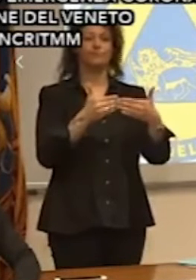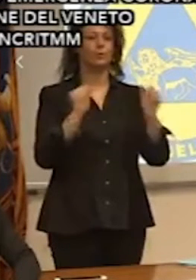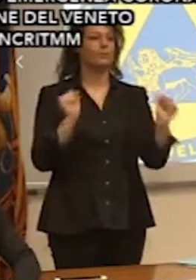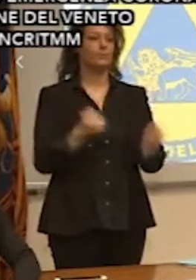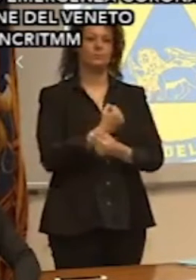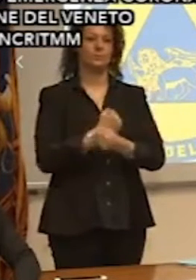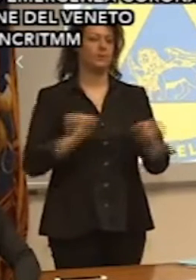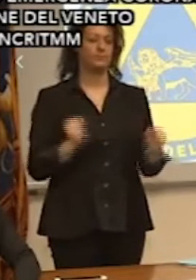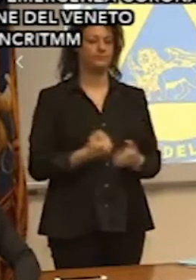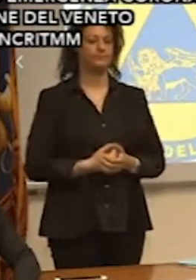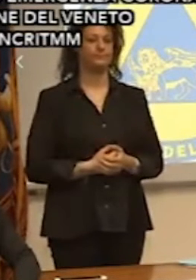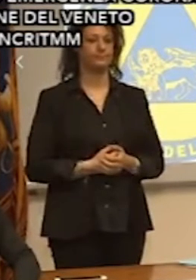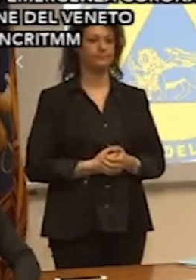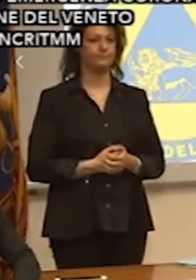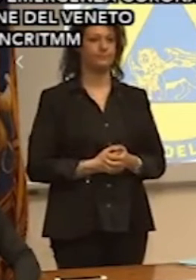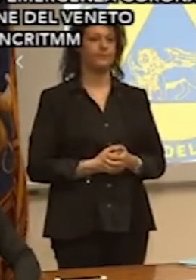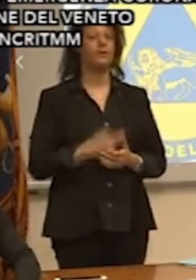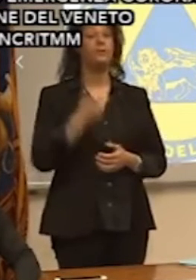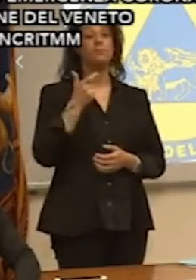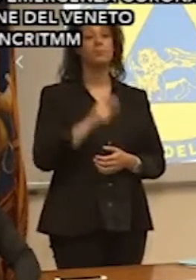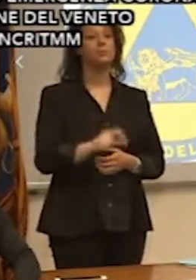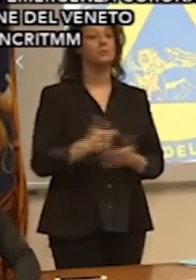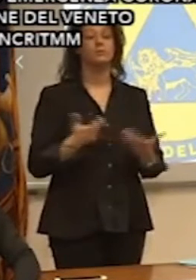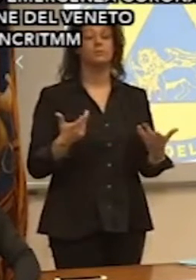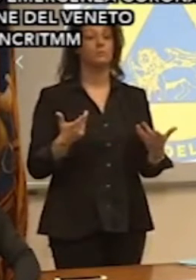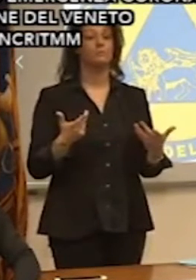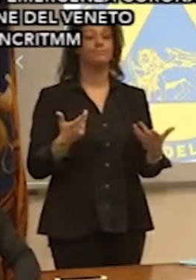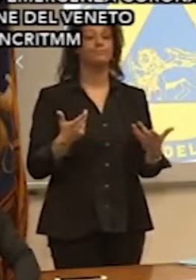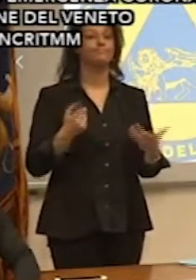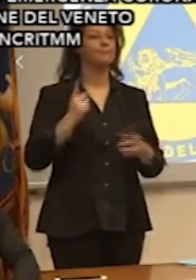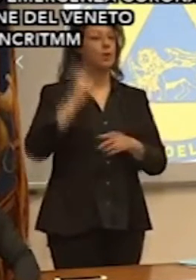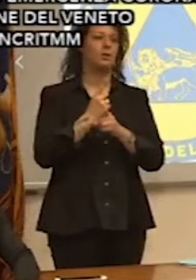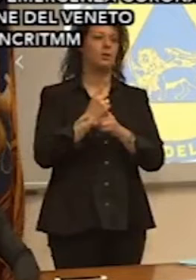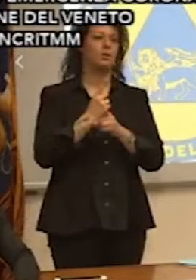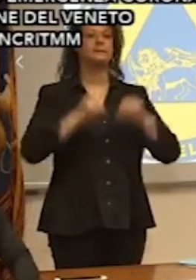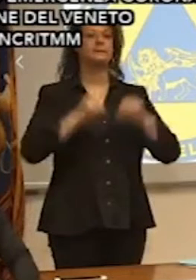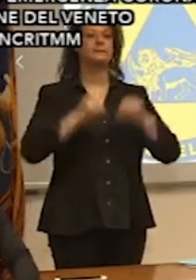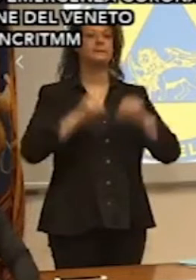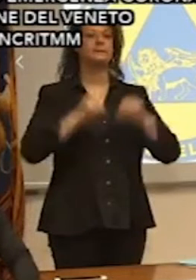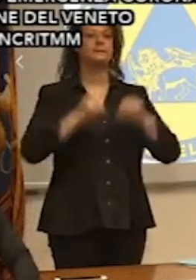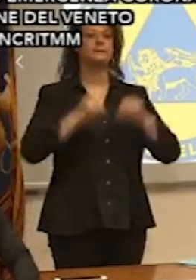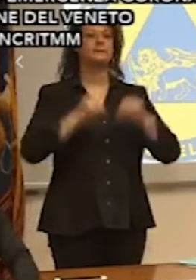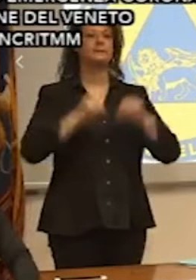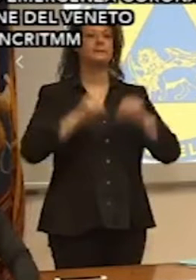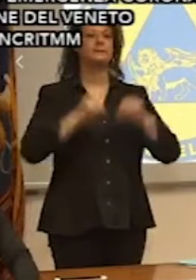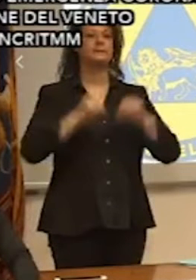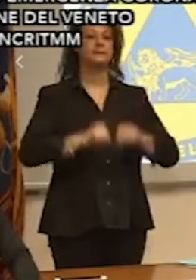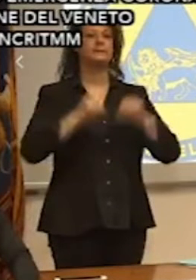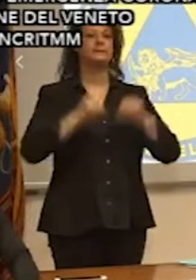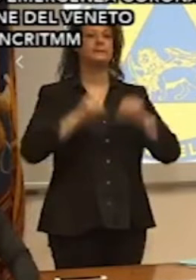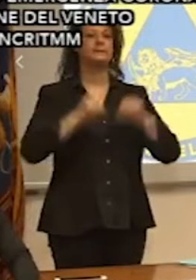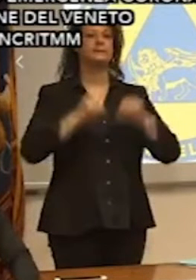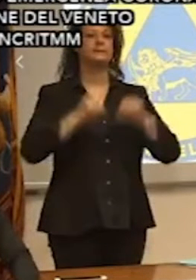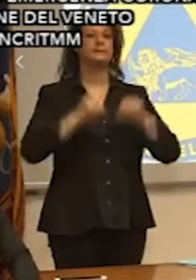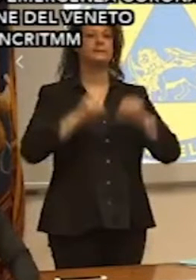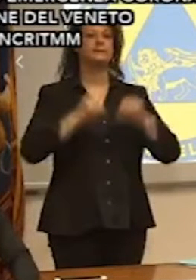no? Perché questa è una misura che deve essere concordata col governo per fini di sanità pubblica e quindi deve avere una